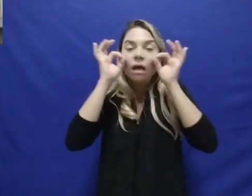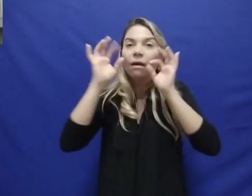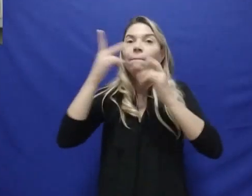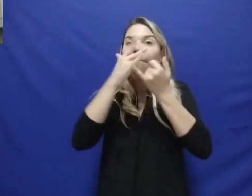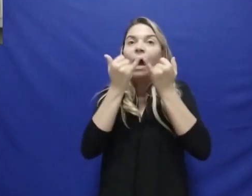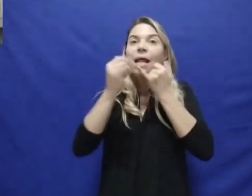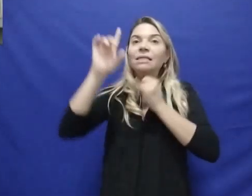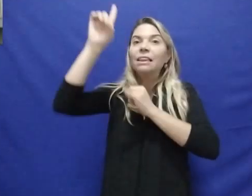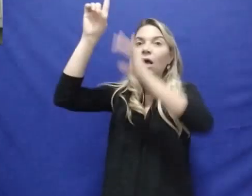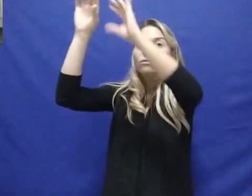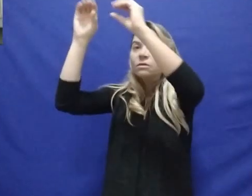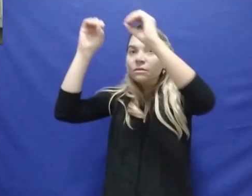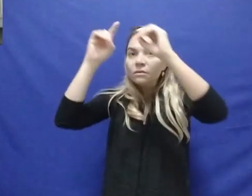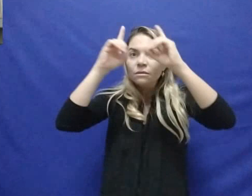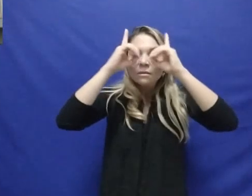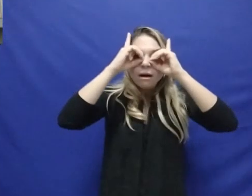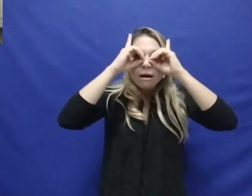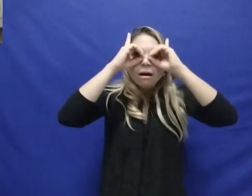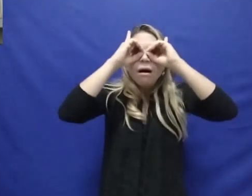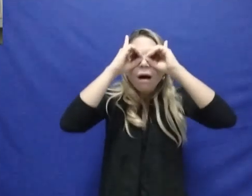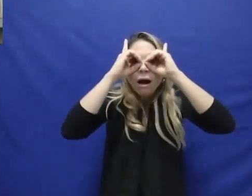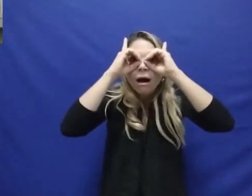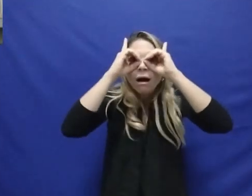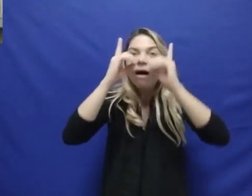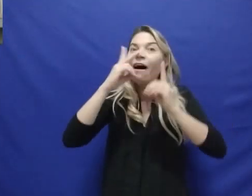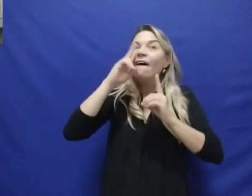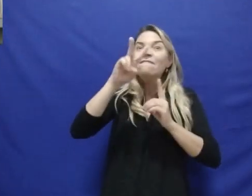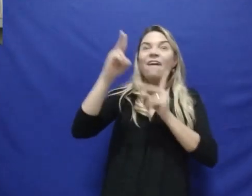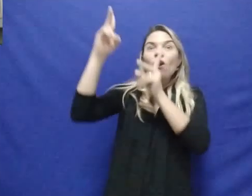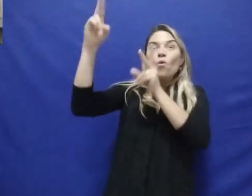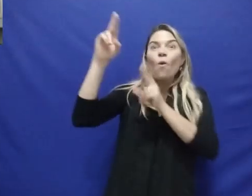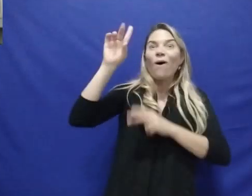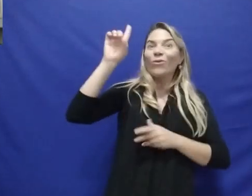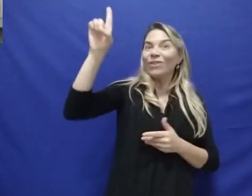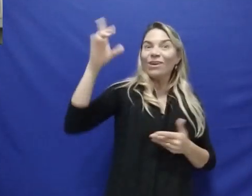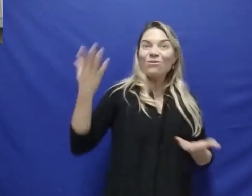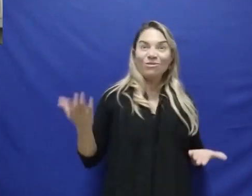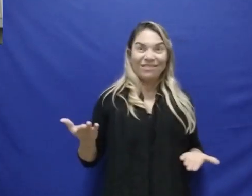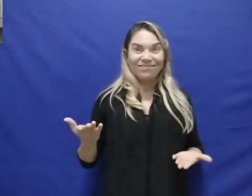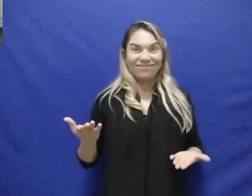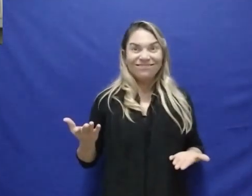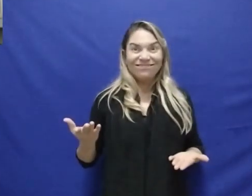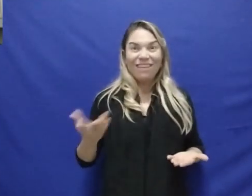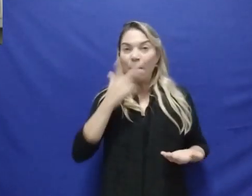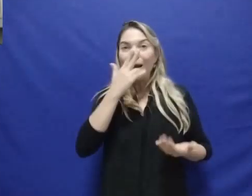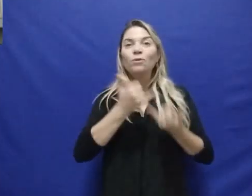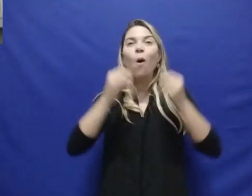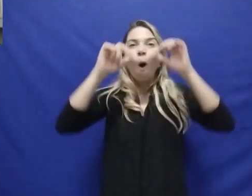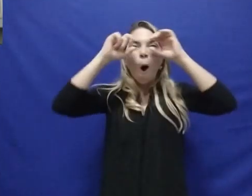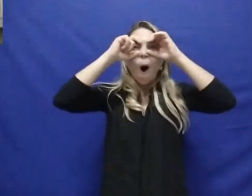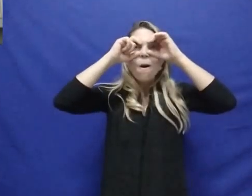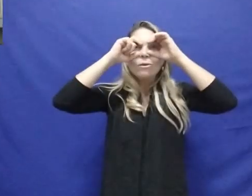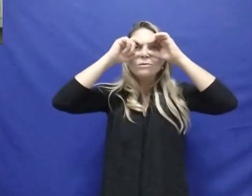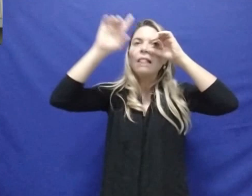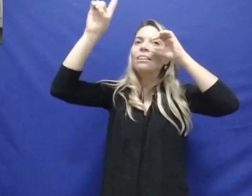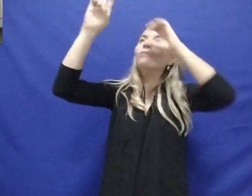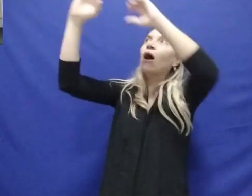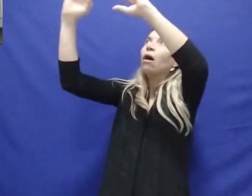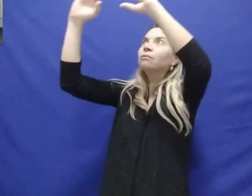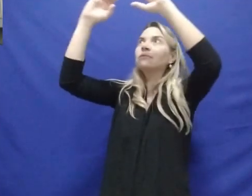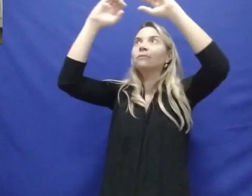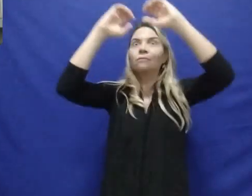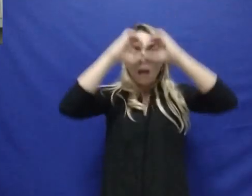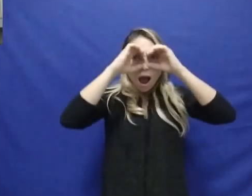um oleiro. Ele pode nos moldar e nos tornar tão úteis a ponto de nos surpreendermos com o resultado